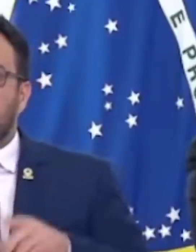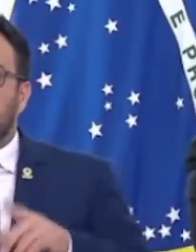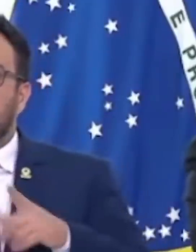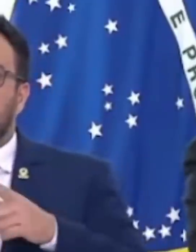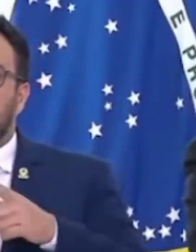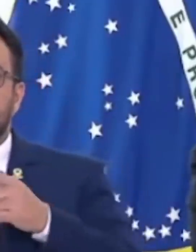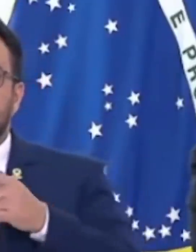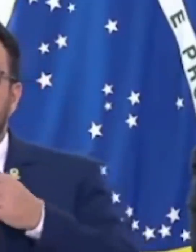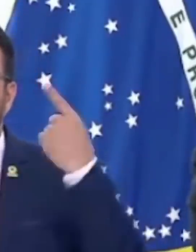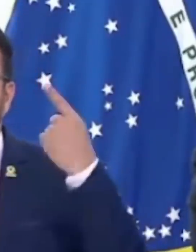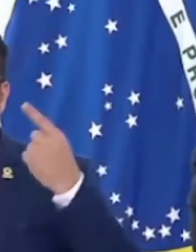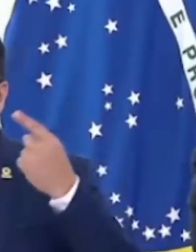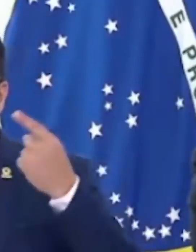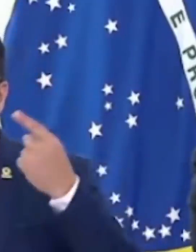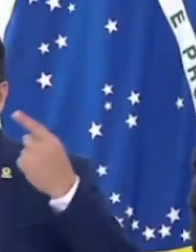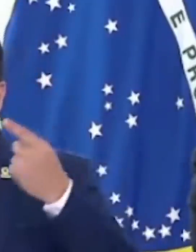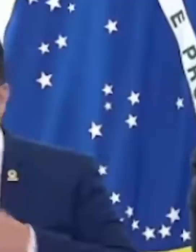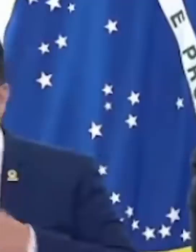Se não tiver vacinado.